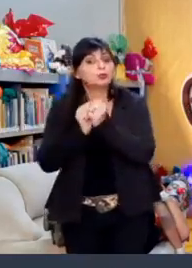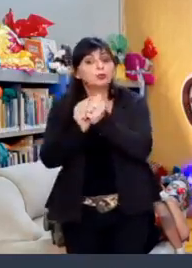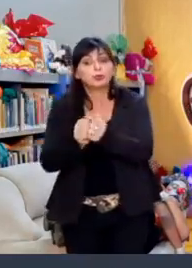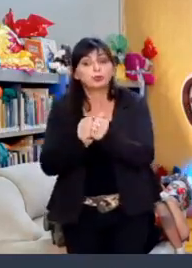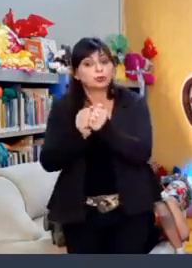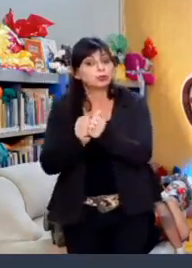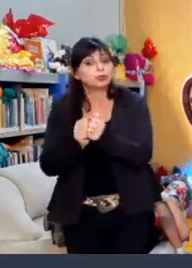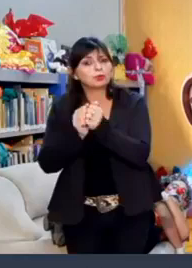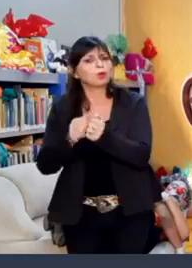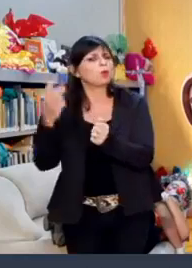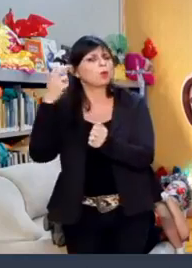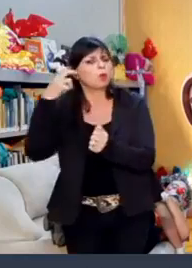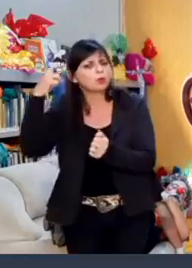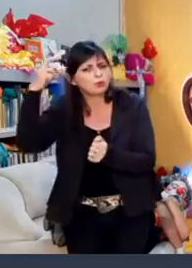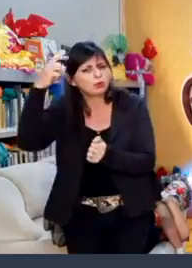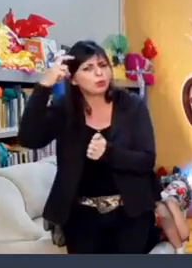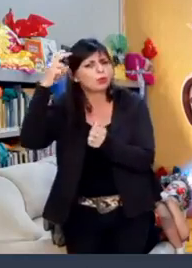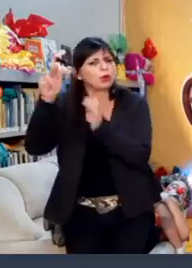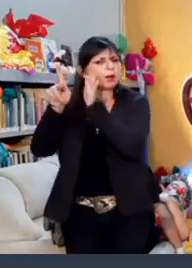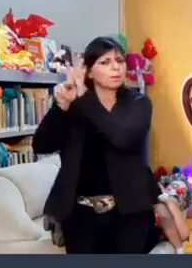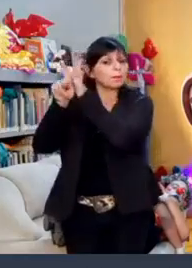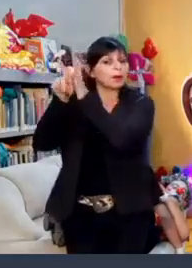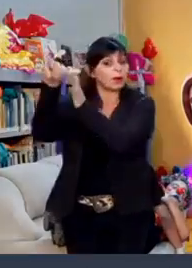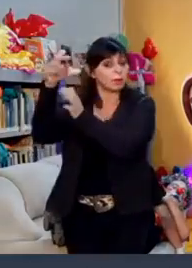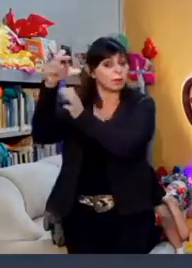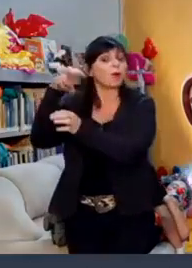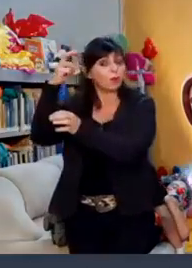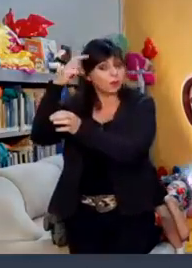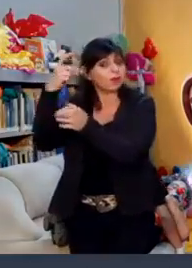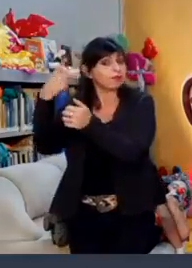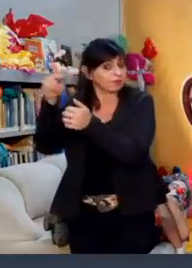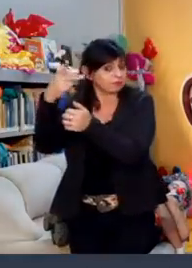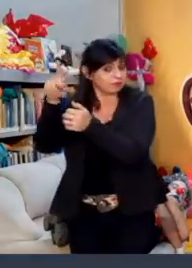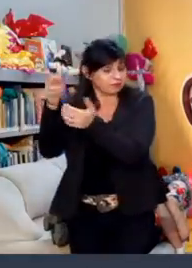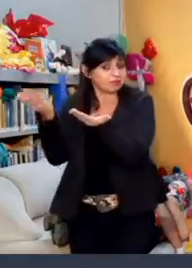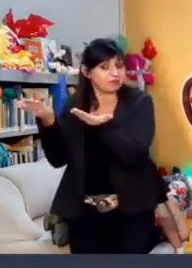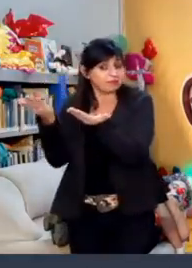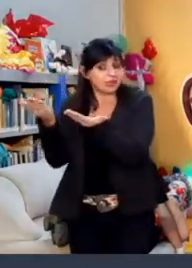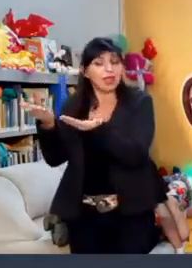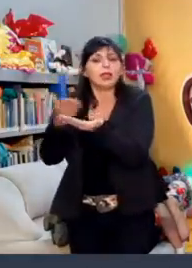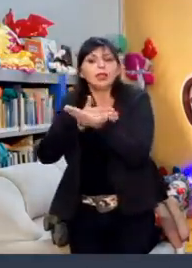todas as suas tradições, todos os seus conhecimentos,